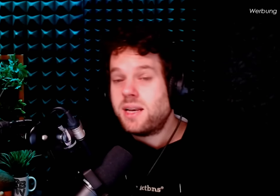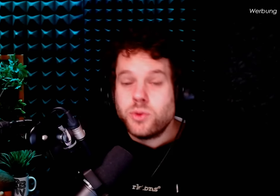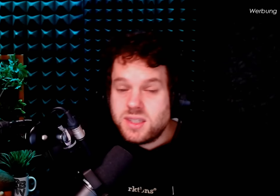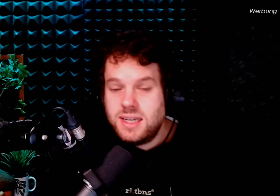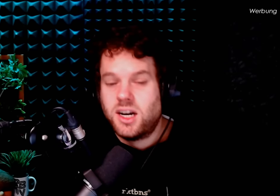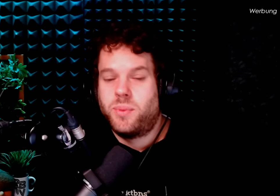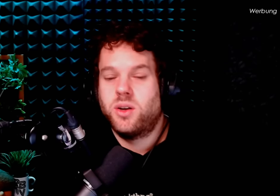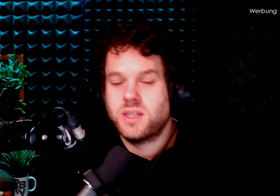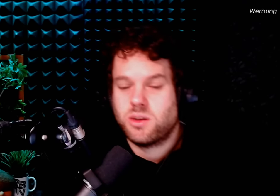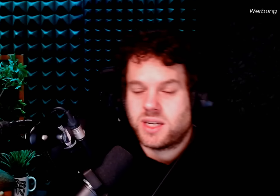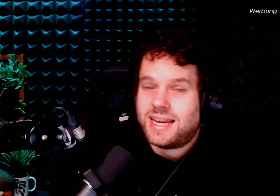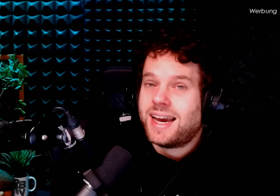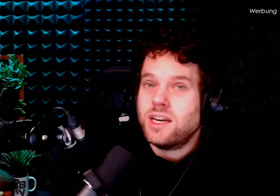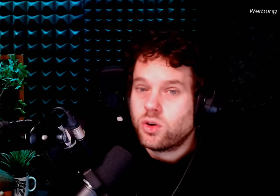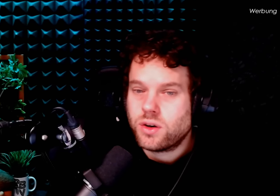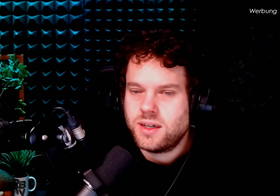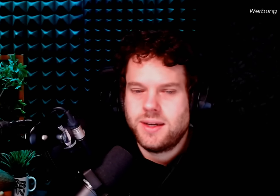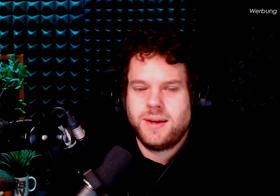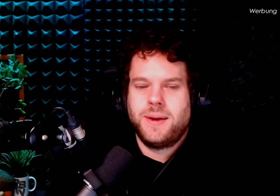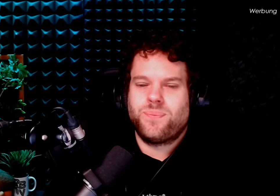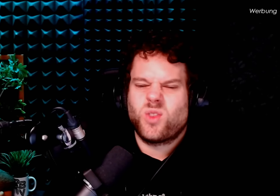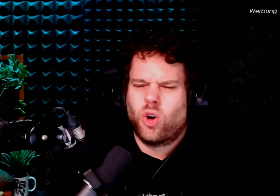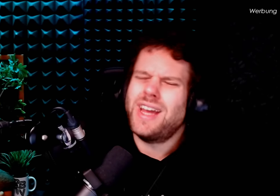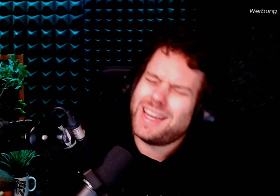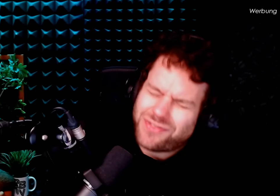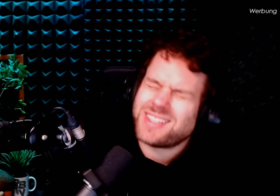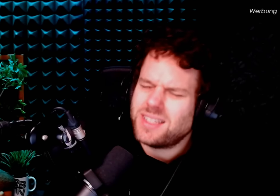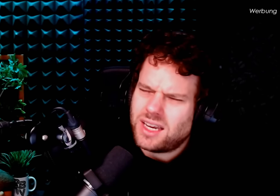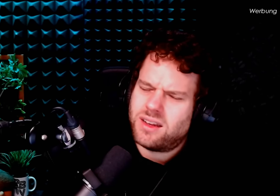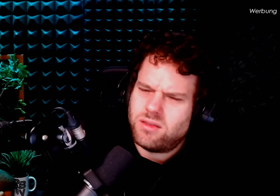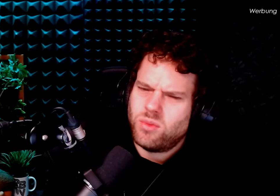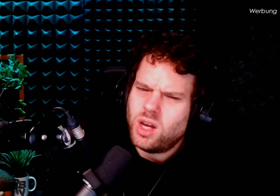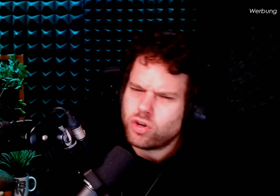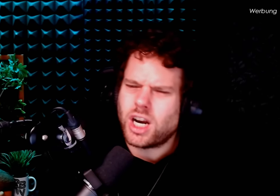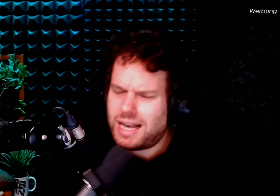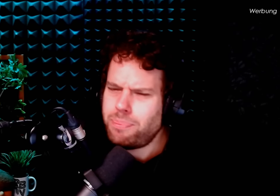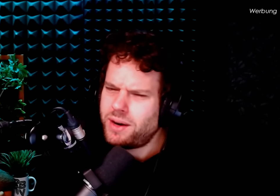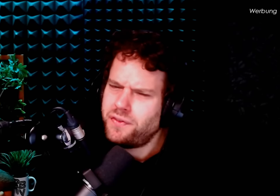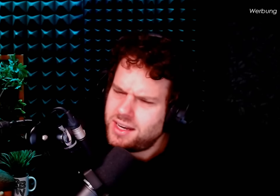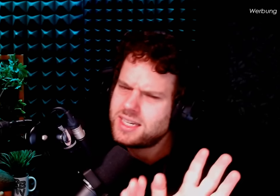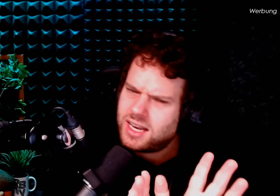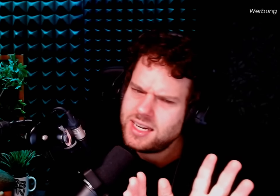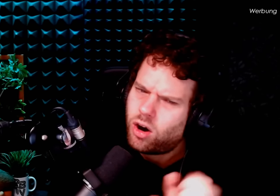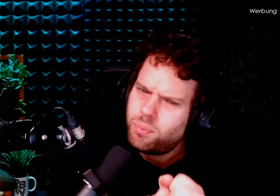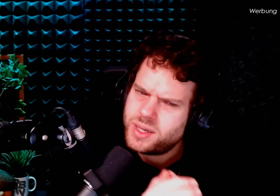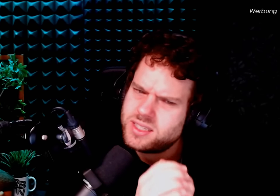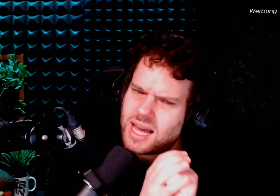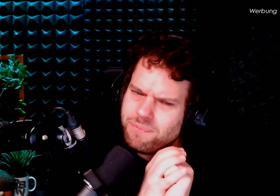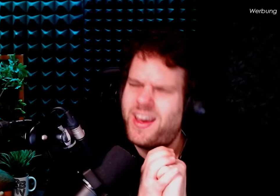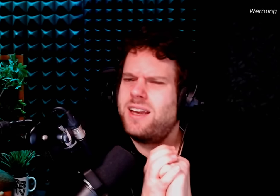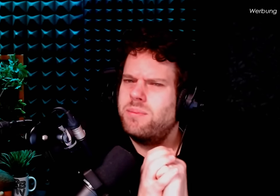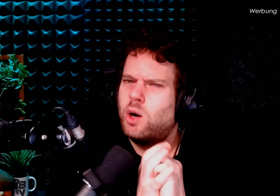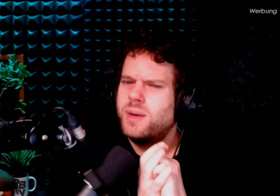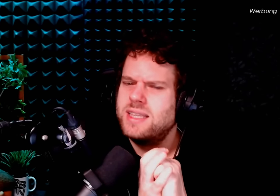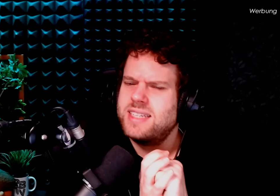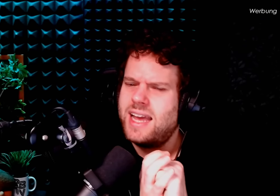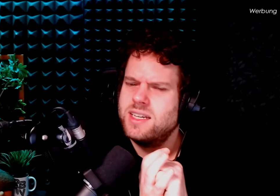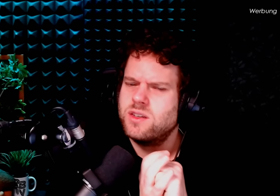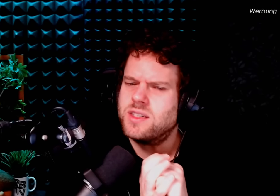Weltmusik. Auch mal irgendwie so über den Tellerrand gucken. Und ich weiß nicht. Geklapper, finde ich, klingt auch ein bisschen abwertend, mal um ganz ehrlich zu